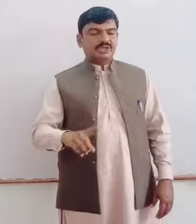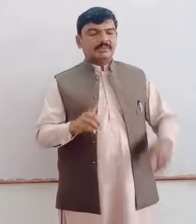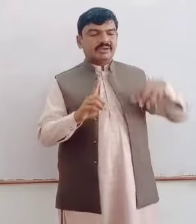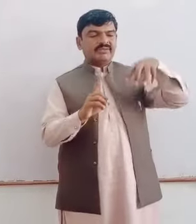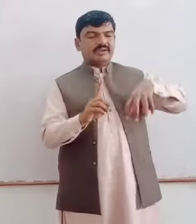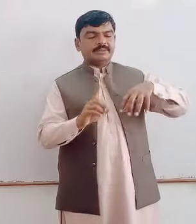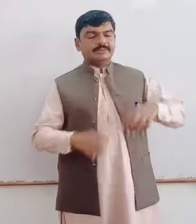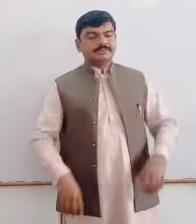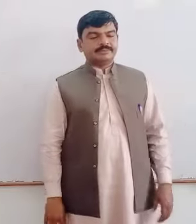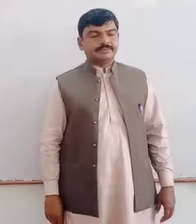मदीना मुनव्वरा, मसला,